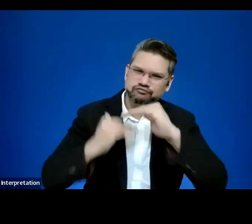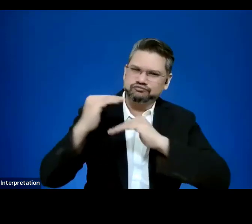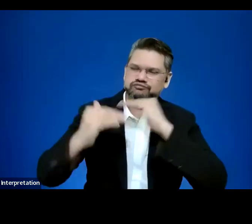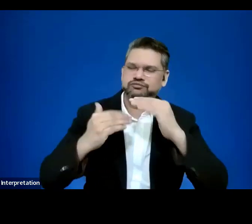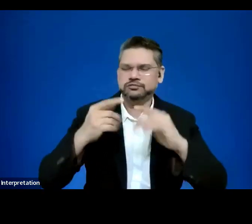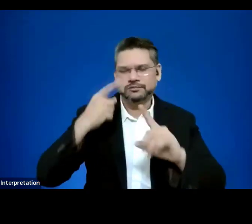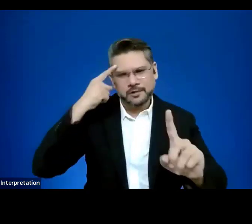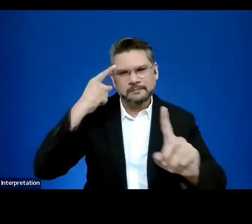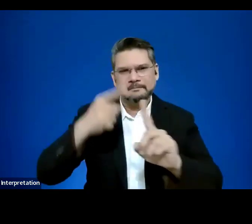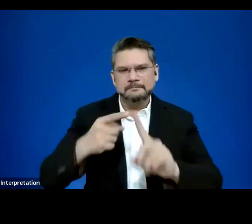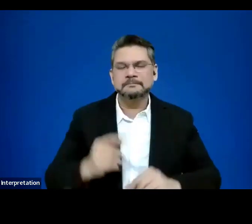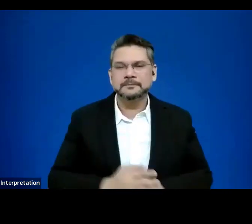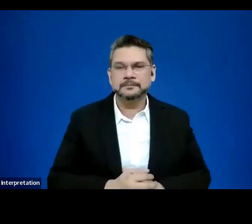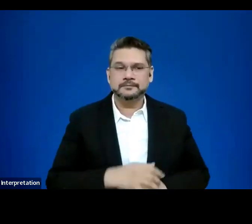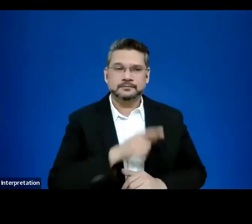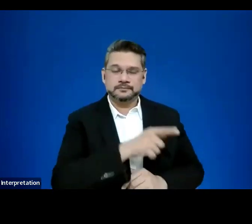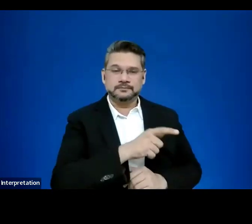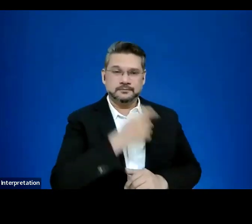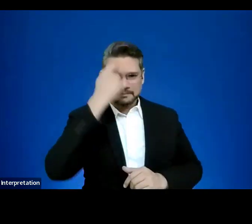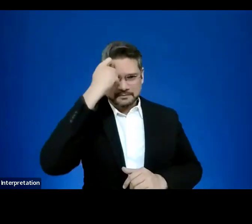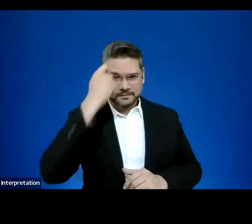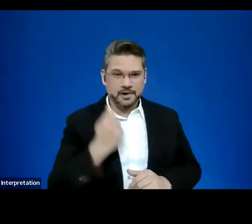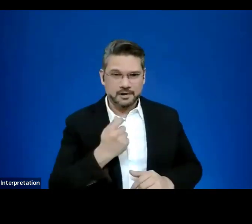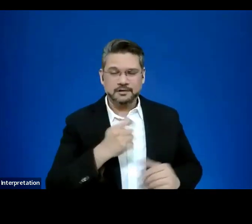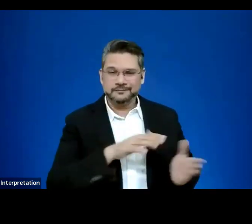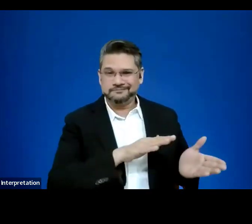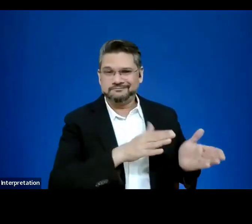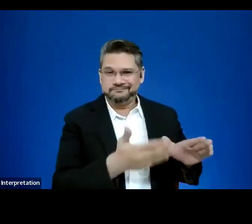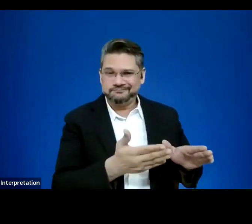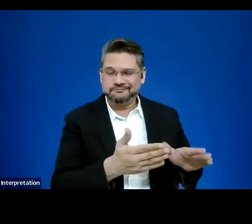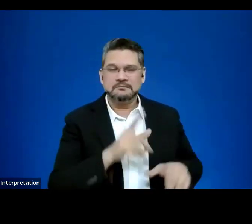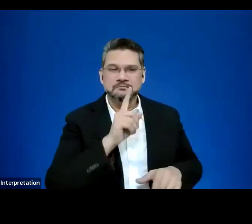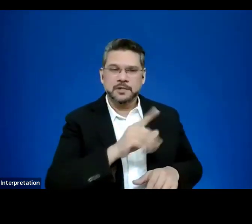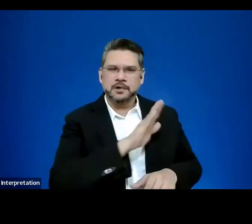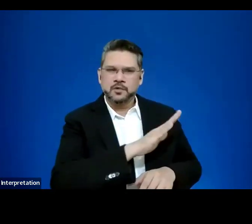领导的非常好，是用他的热情，而且